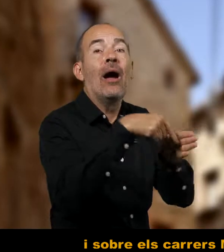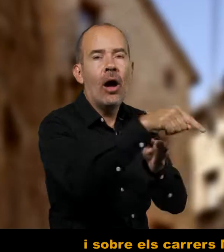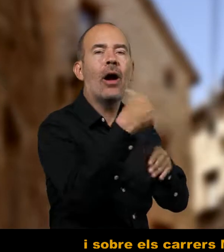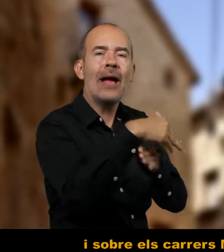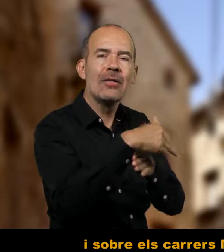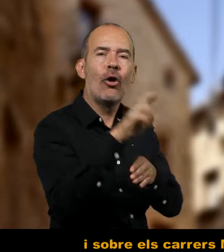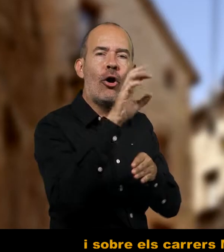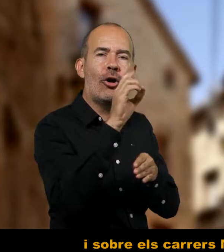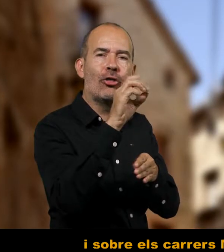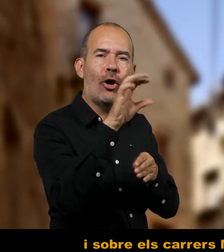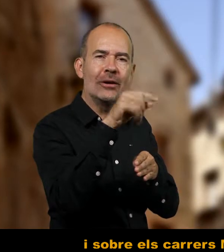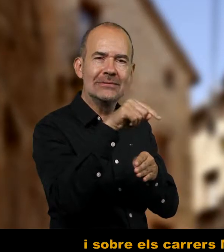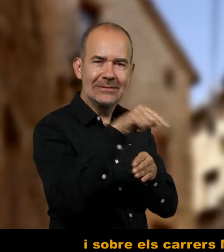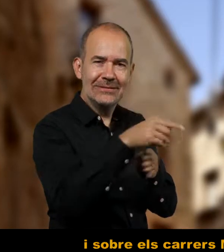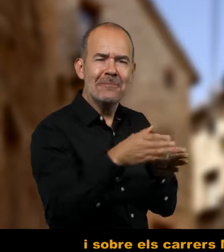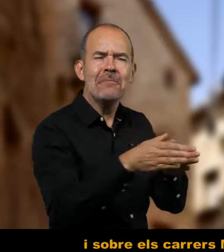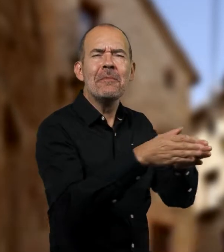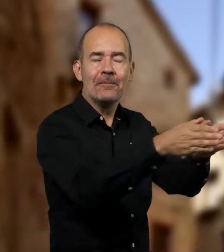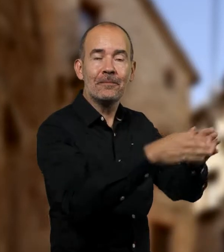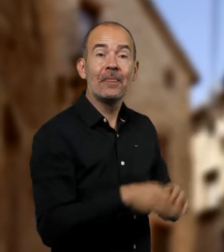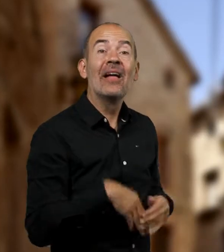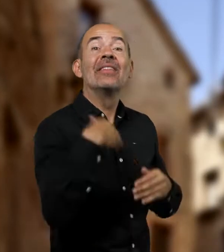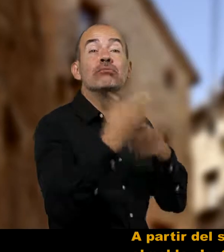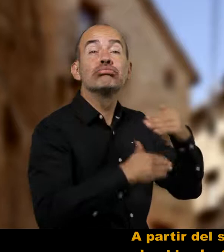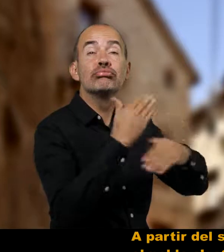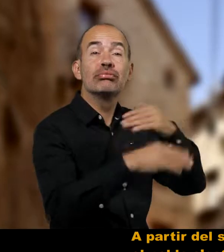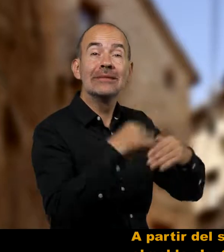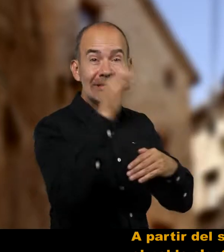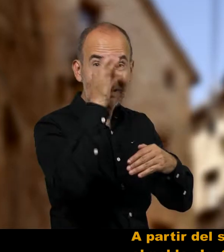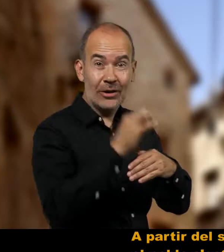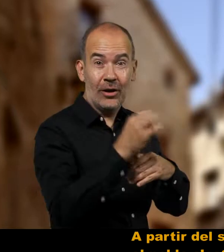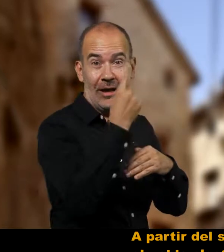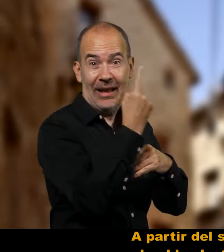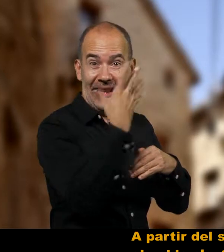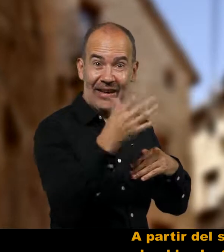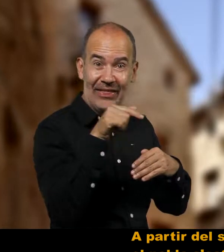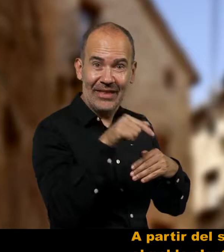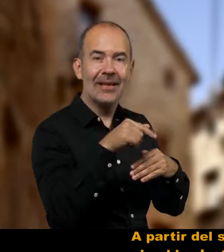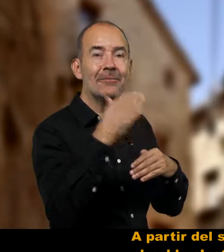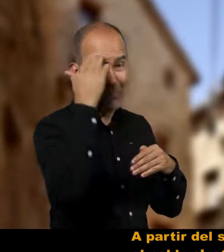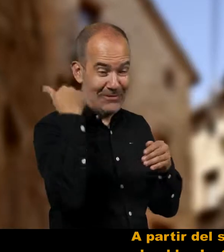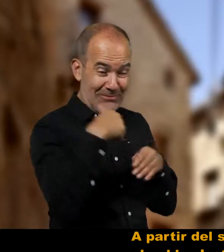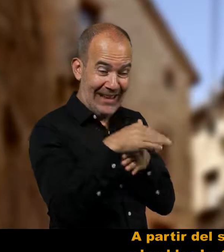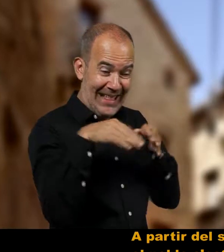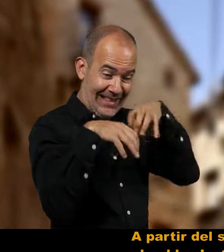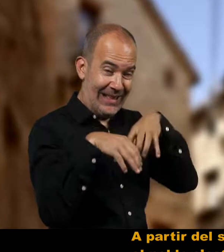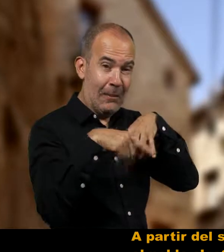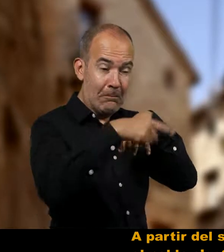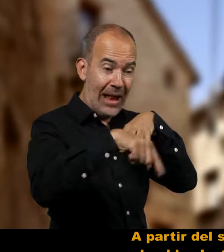s'estengué, es densificaren els carrers Major i Rodós i s'amplià per sobre dels carrers dels Monjos en direcció al Coll de